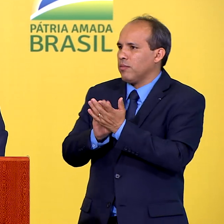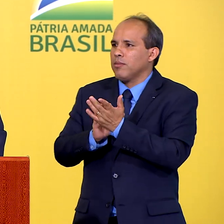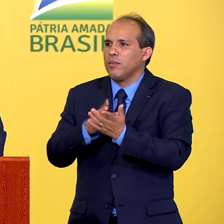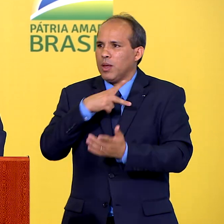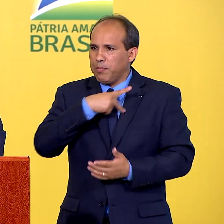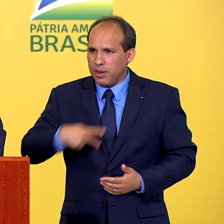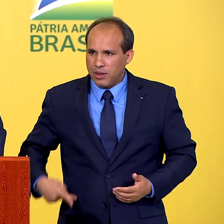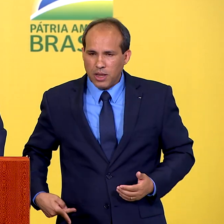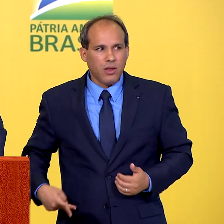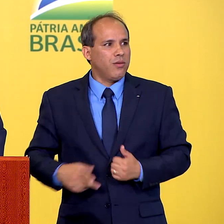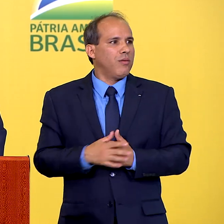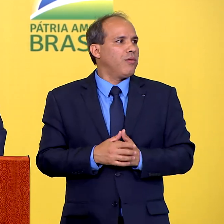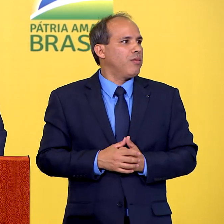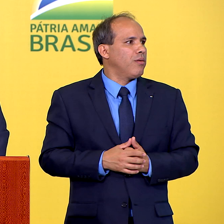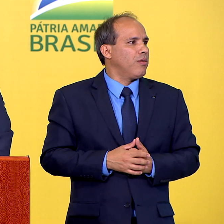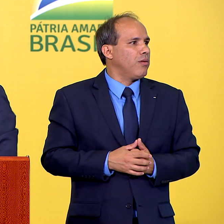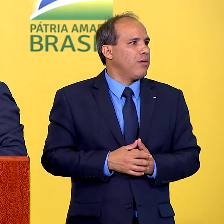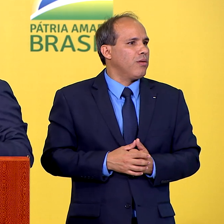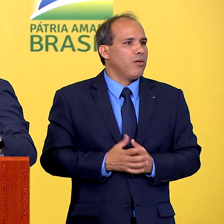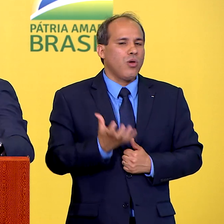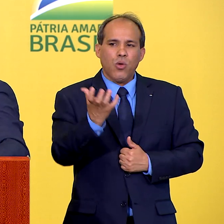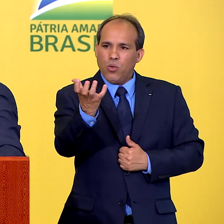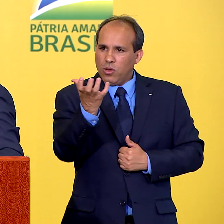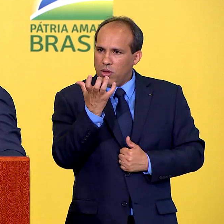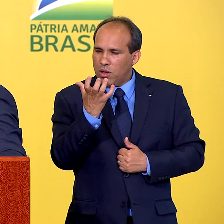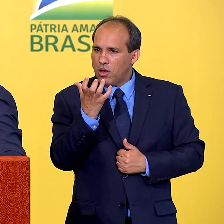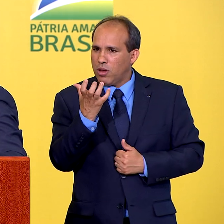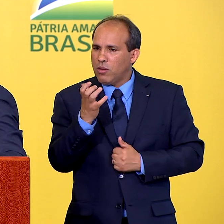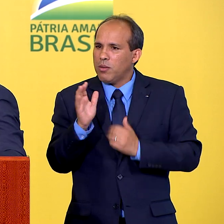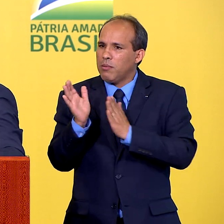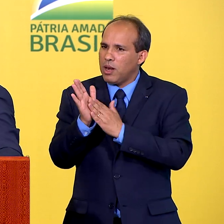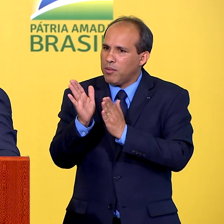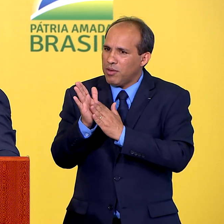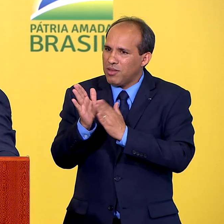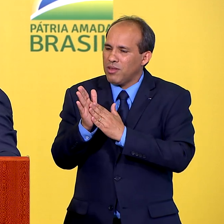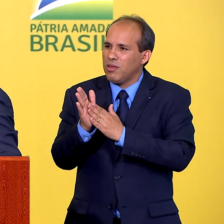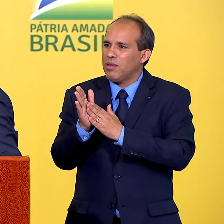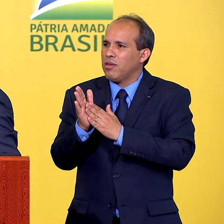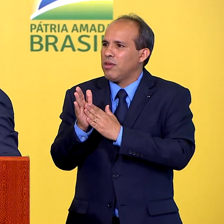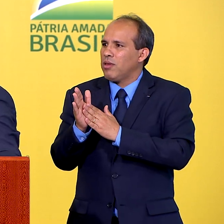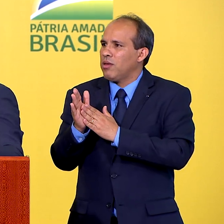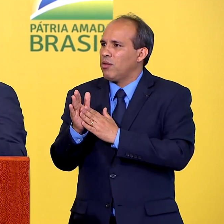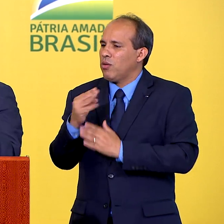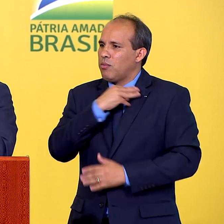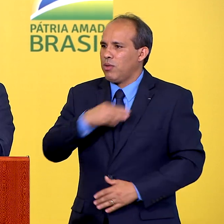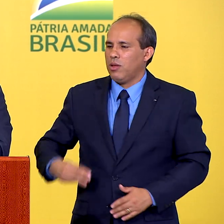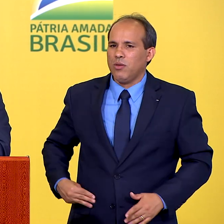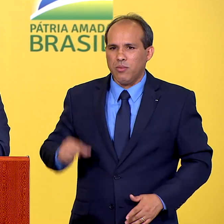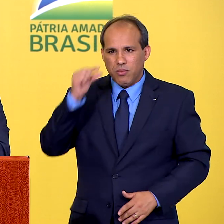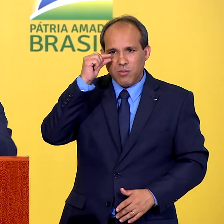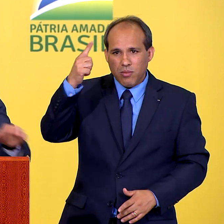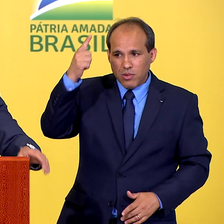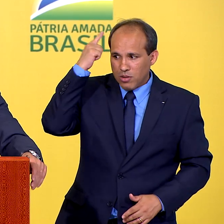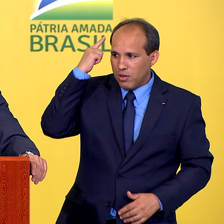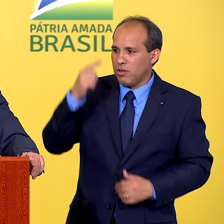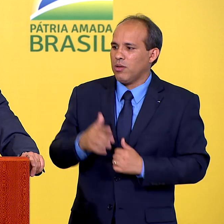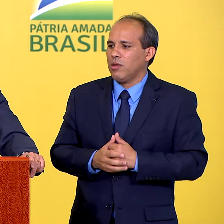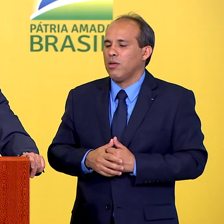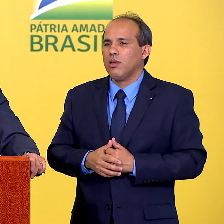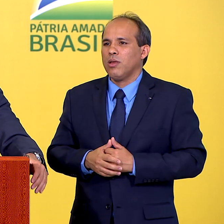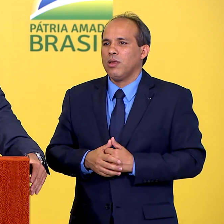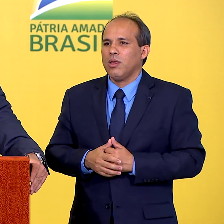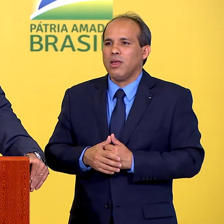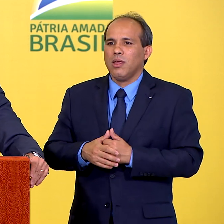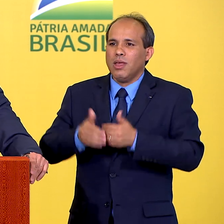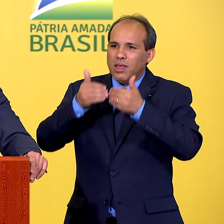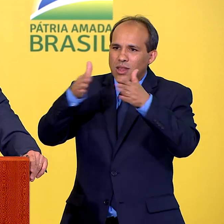Presidente, quero aqui elogiar o ministro Paulo Guedes, a iniciativa